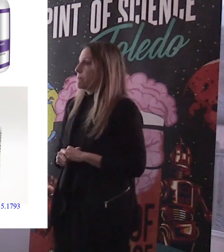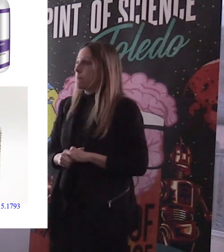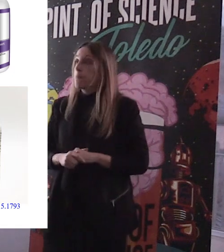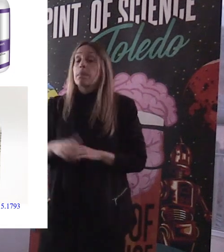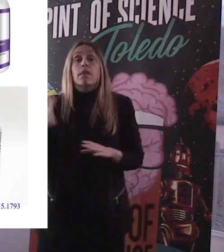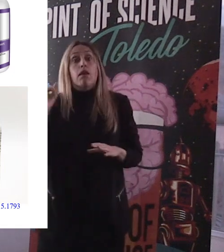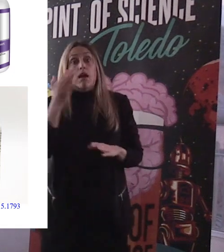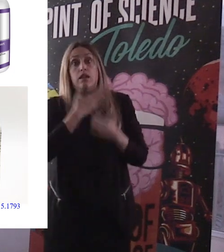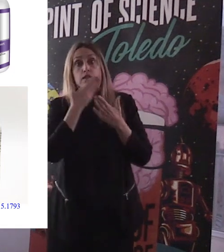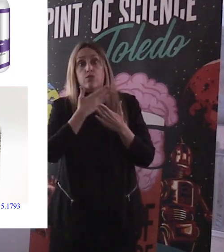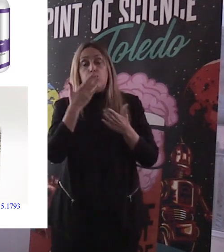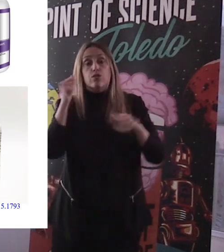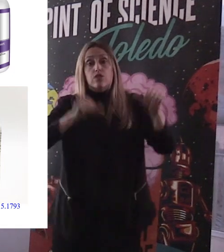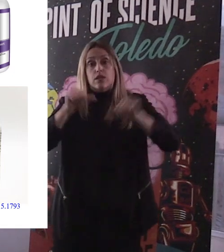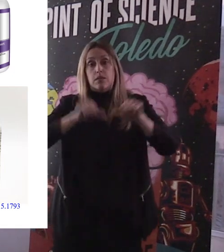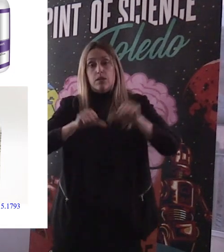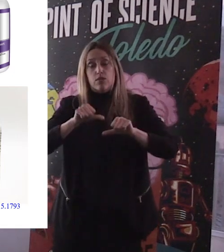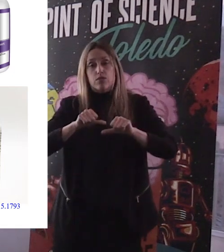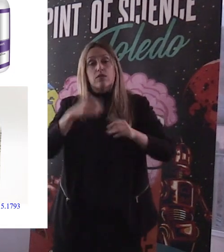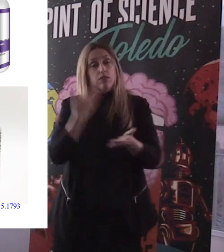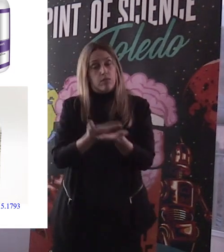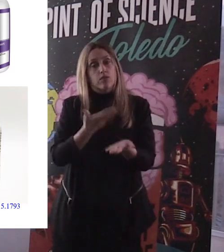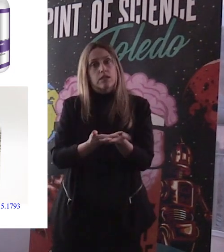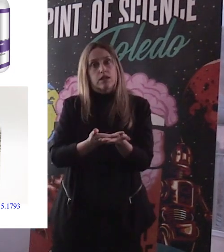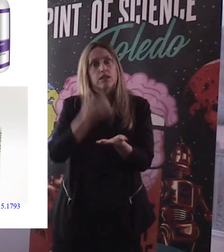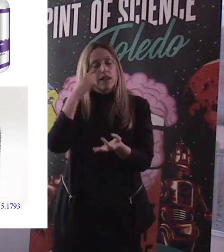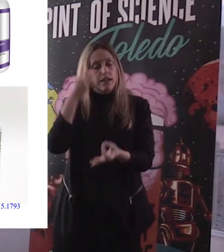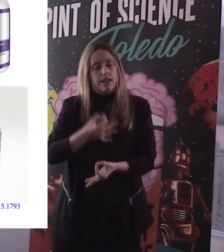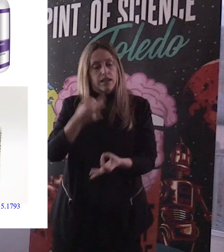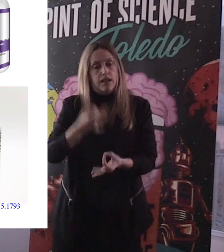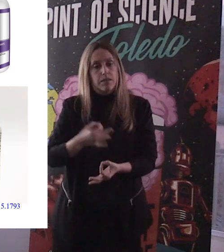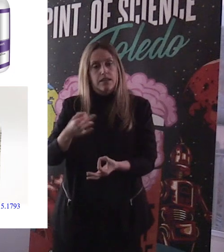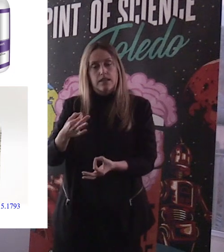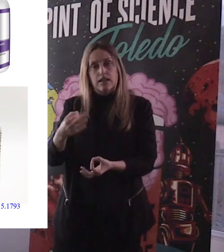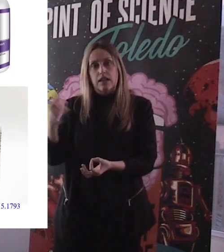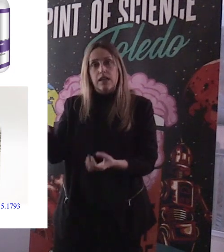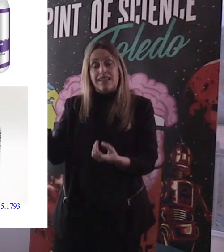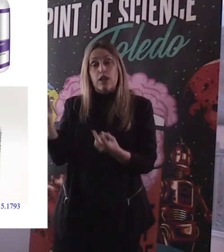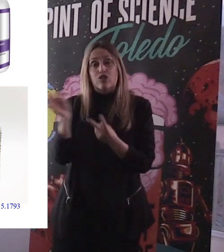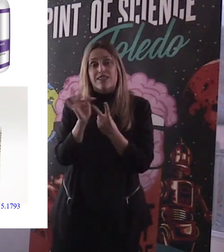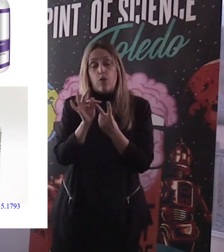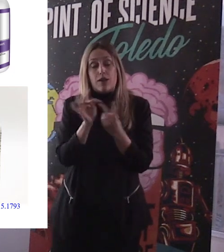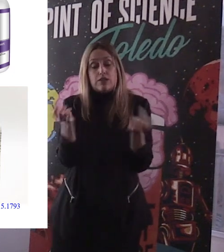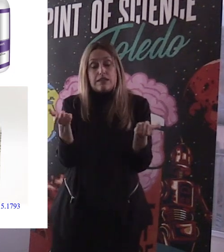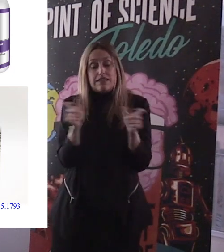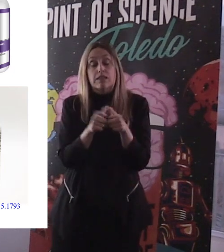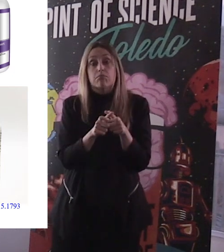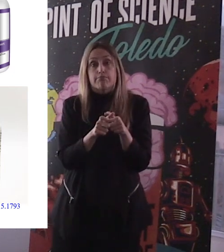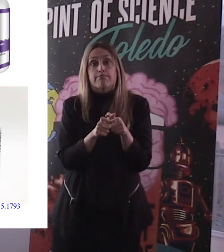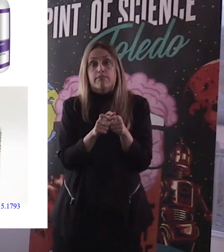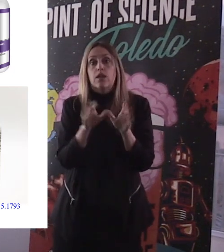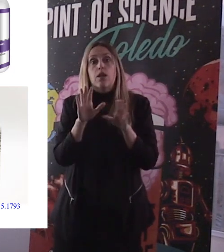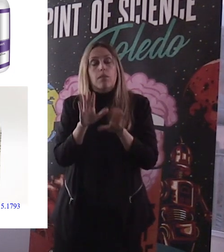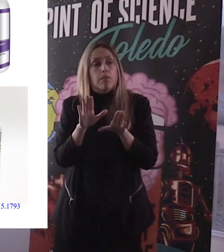Hay estudios clínicos que muestran que realmente disminuye el recorte de los telómeros, pero claramente no hay